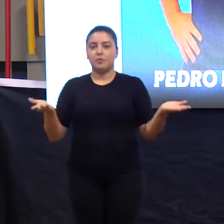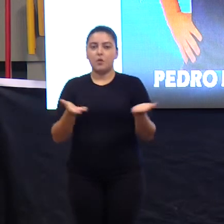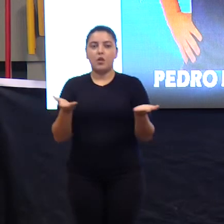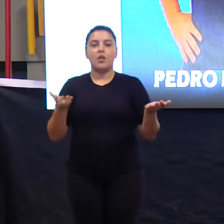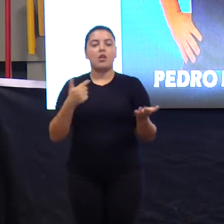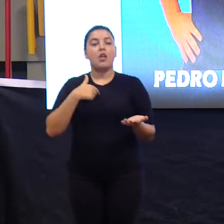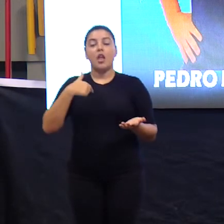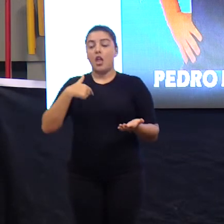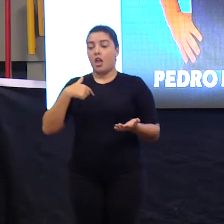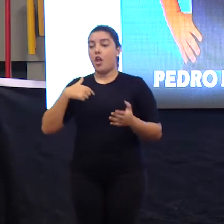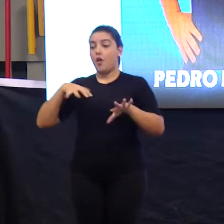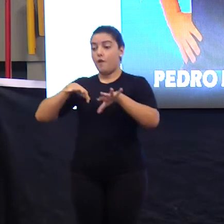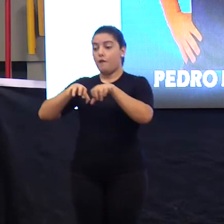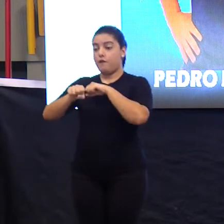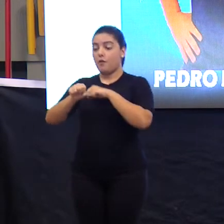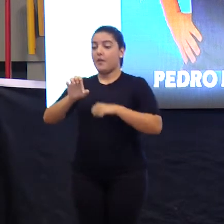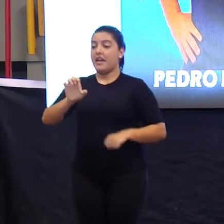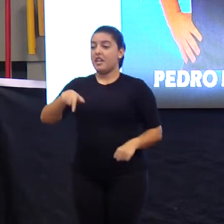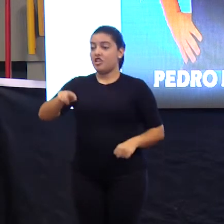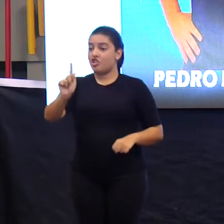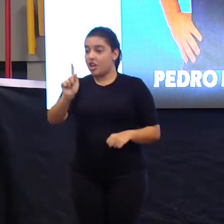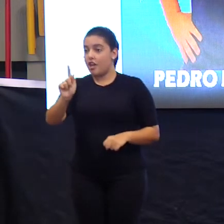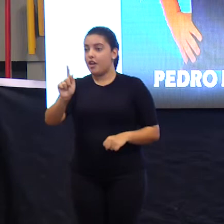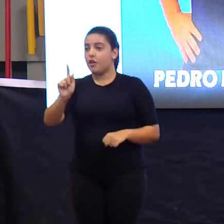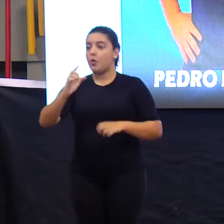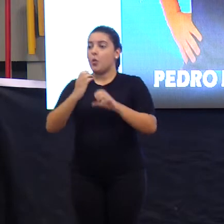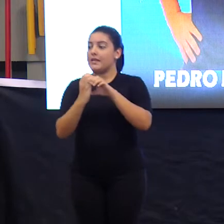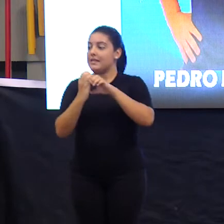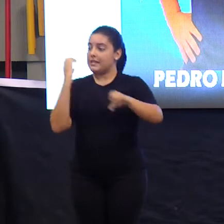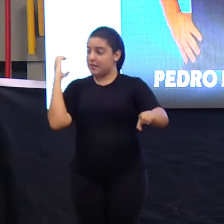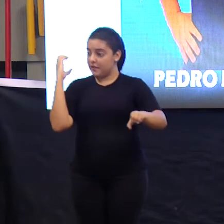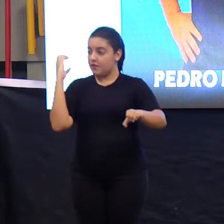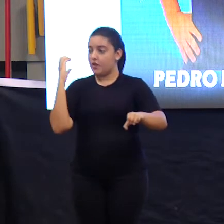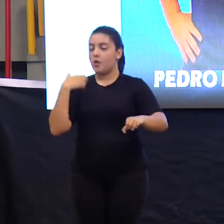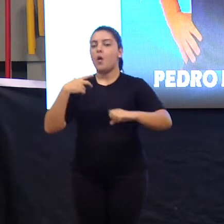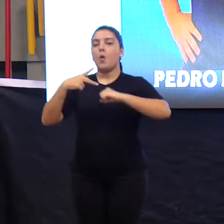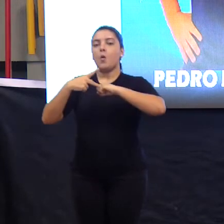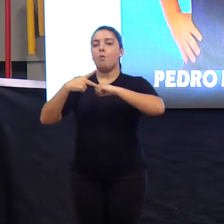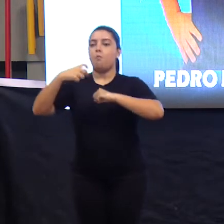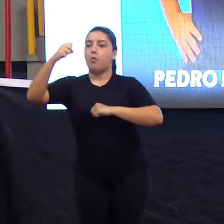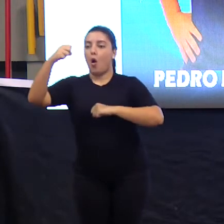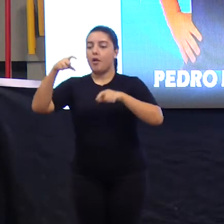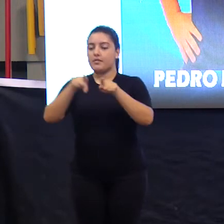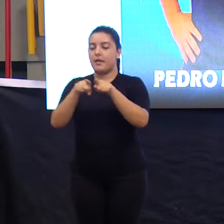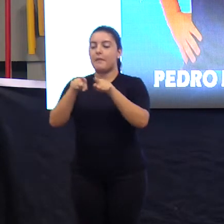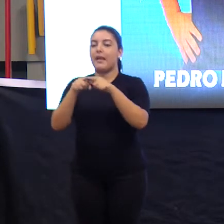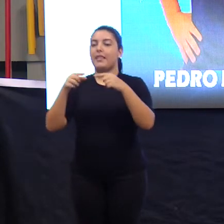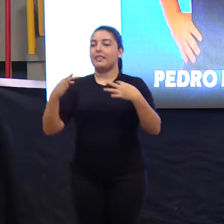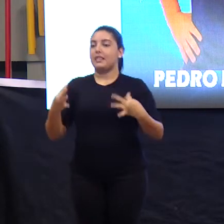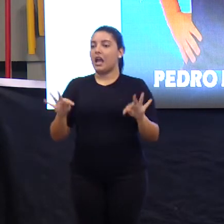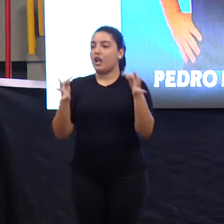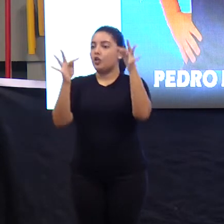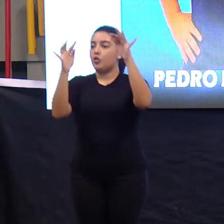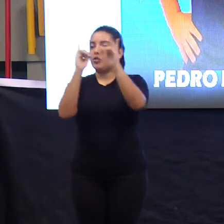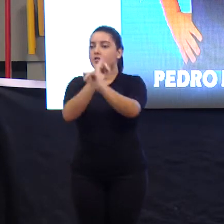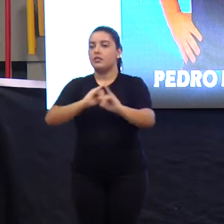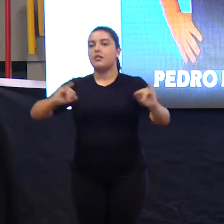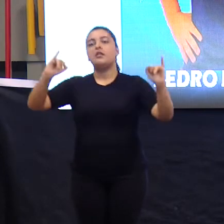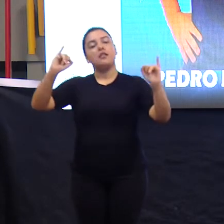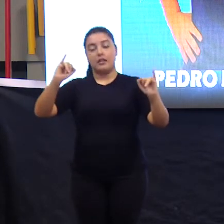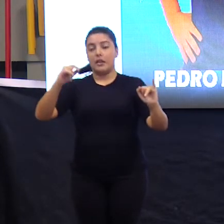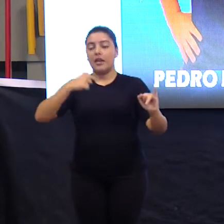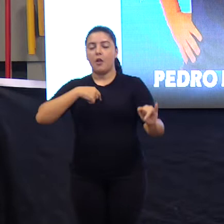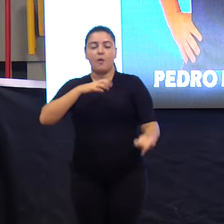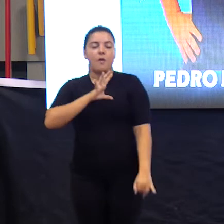engenheiro civil, formado pela UFC, com pós-graduação em tecnologia na educação, e amo